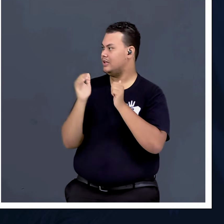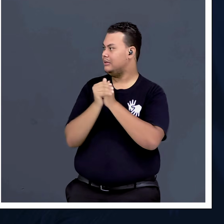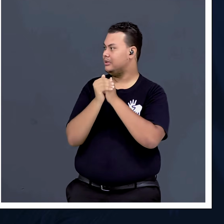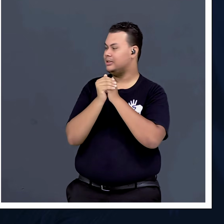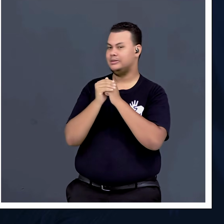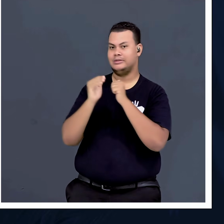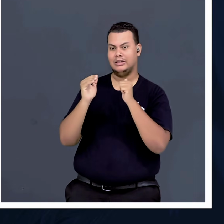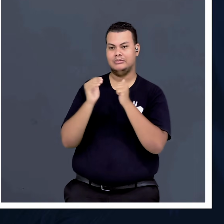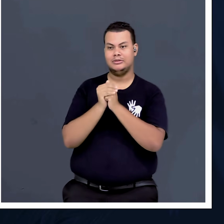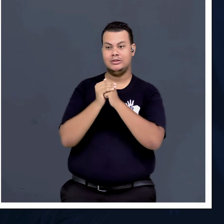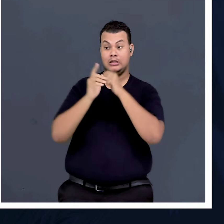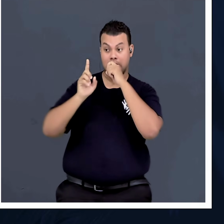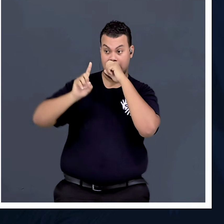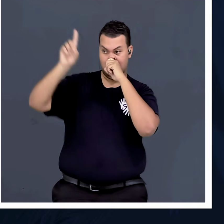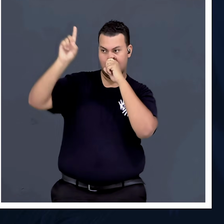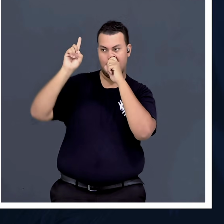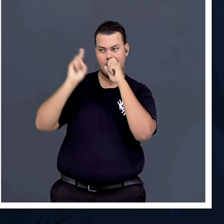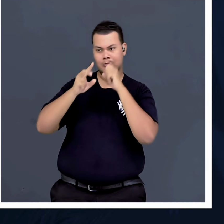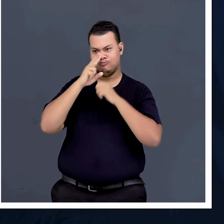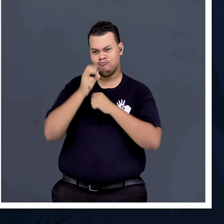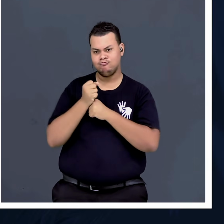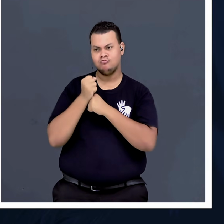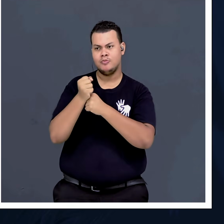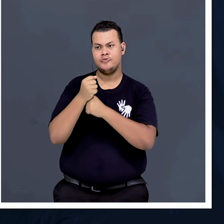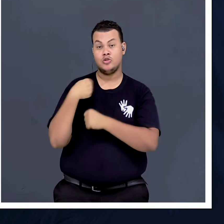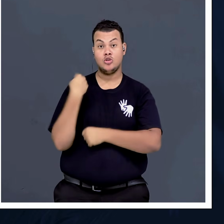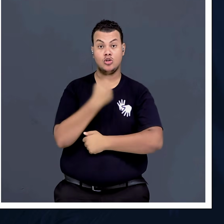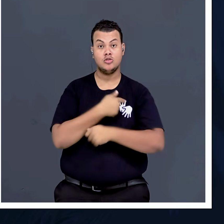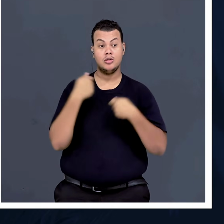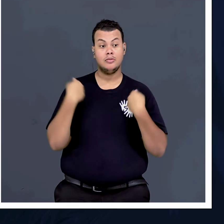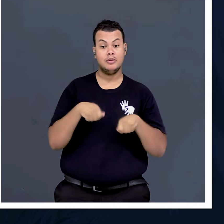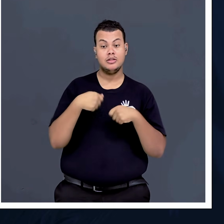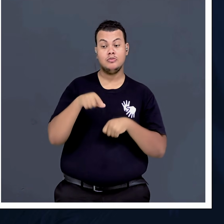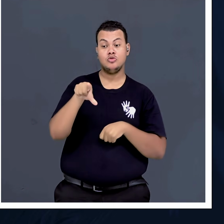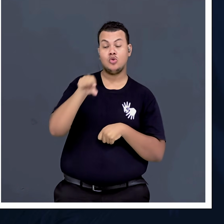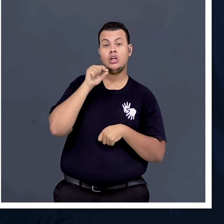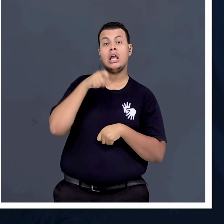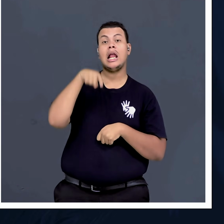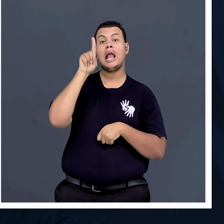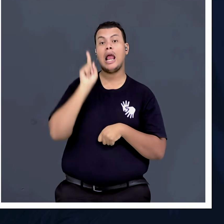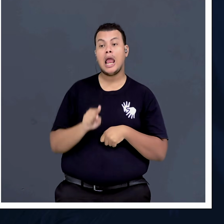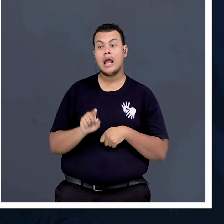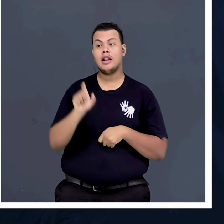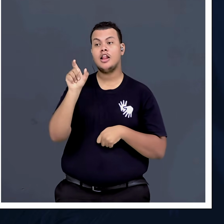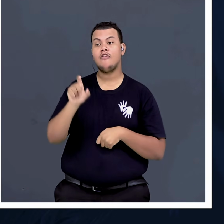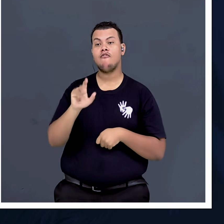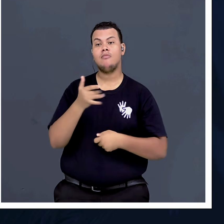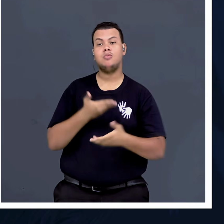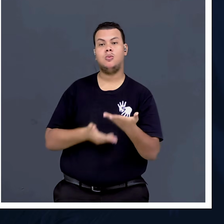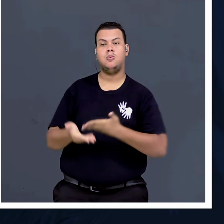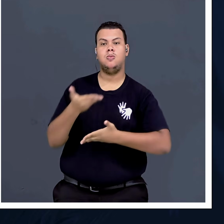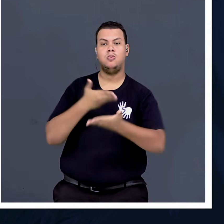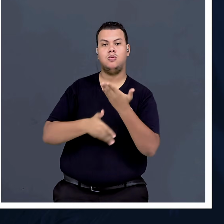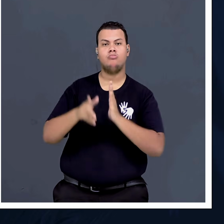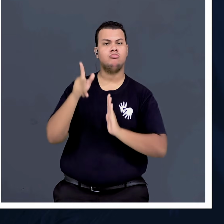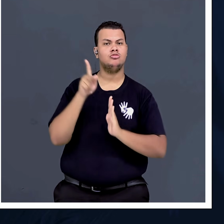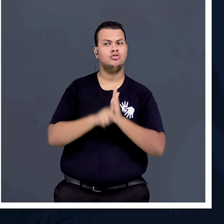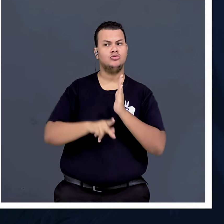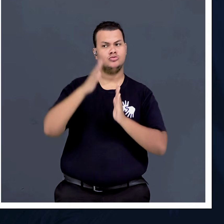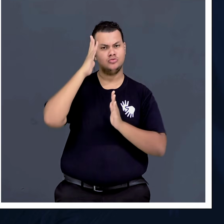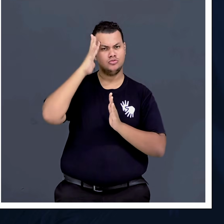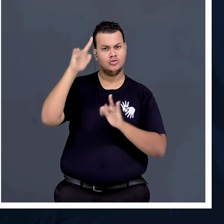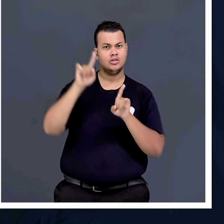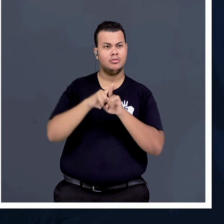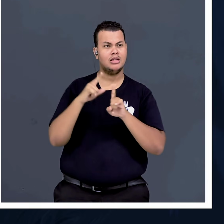Amém. O nosso Deus é poderoso. Escolha bem com quem você vai partilhar os seus sonhos, seus projetos,